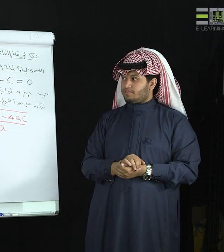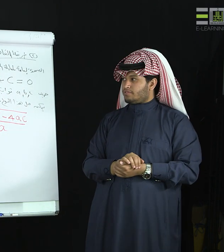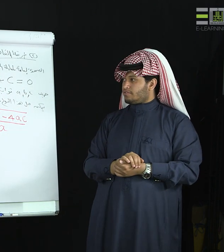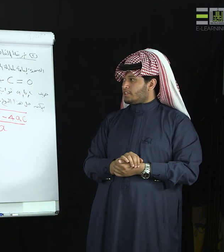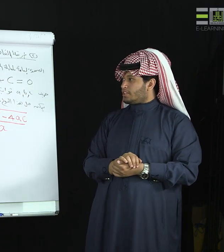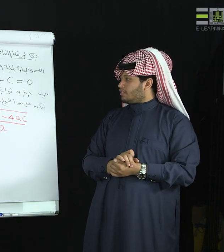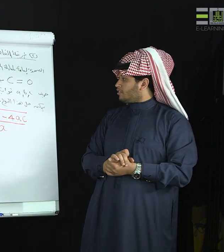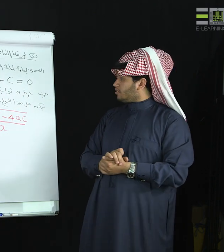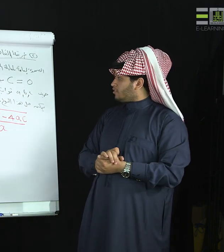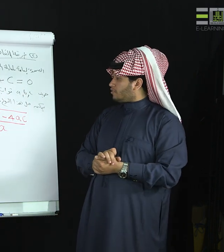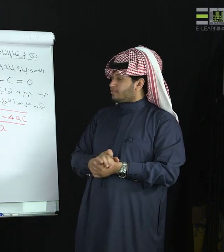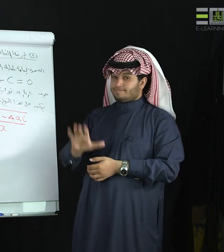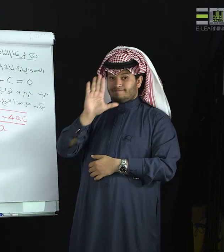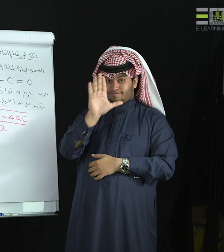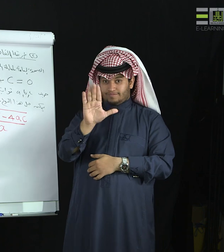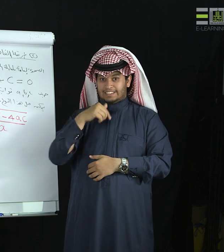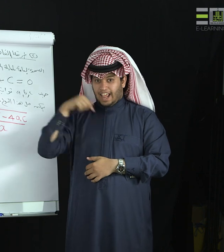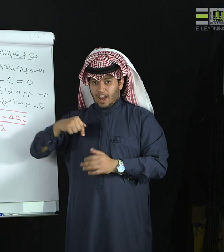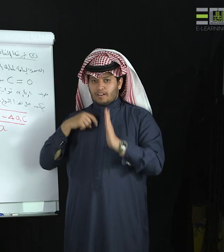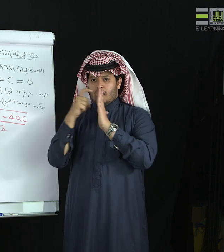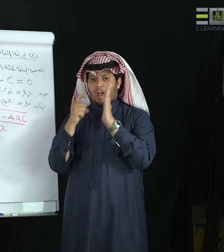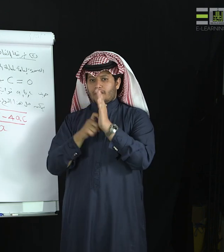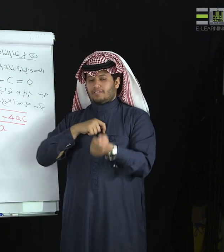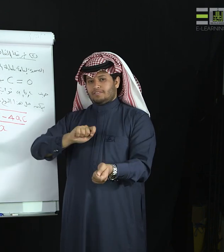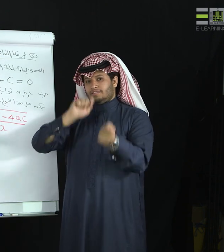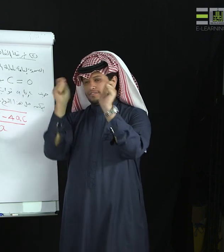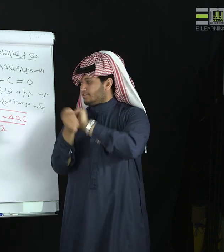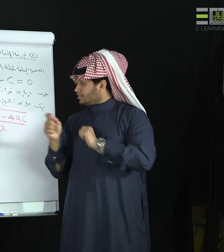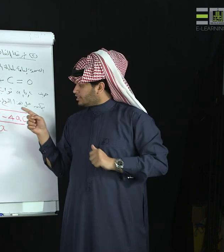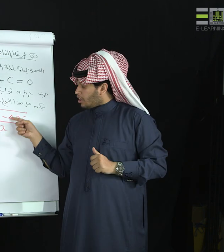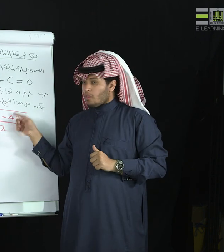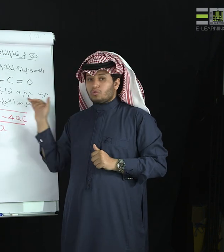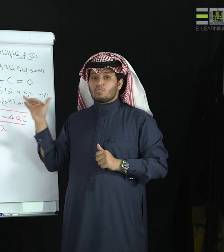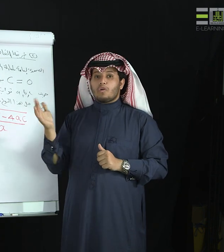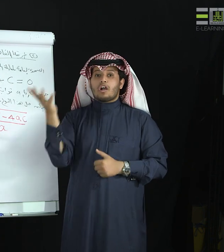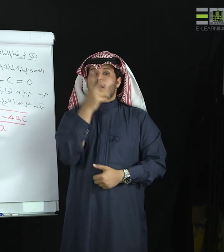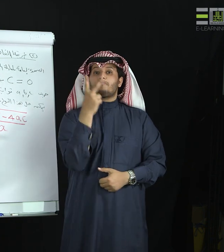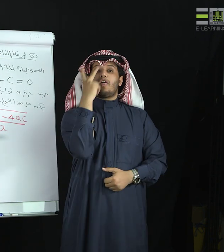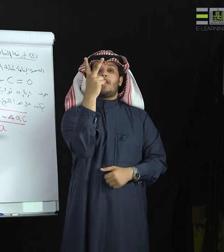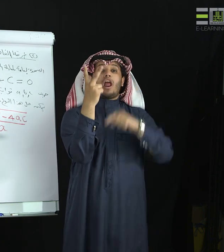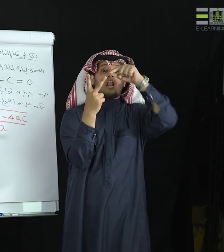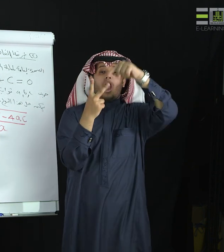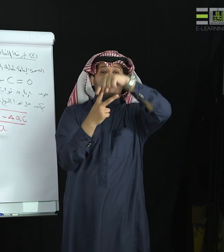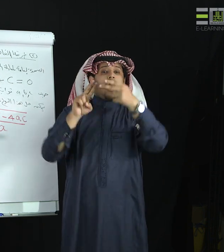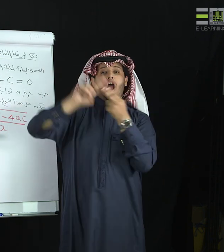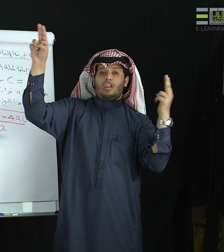تمام؟ ثم نعوض في هذا القانون وهيعطينا قيمتين كحلل المعادلة.